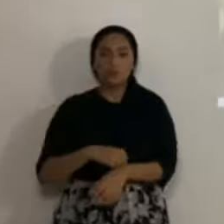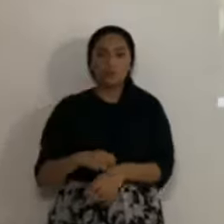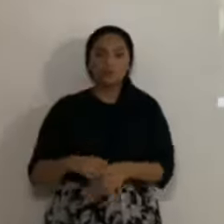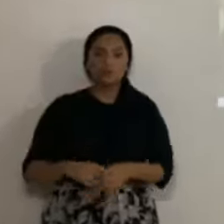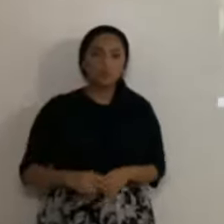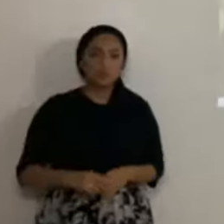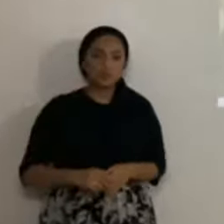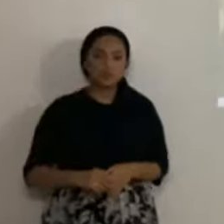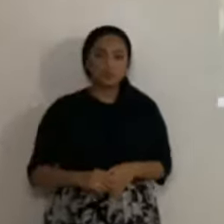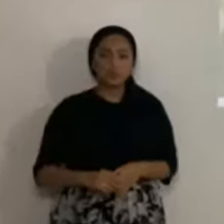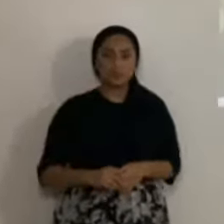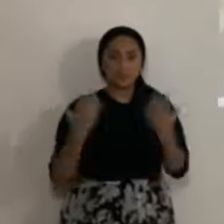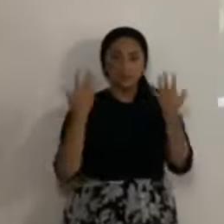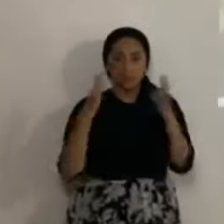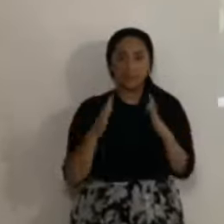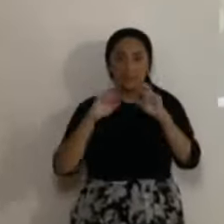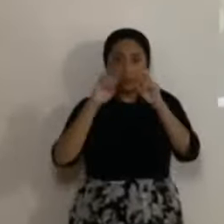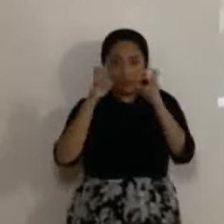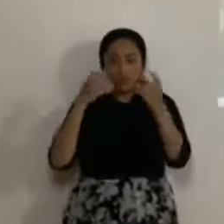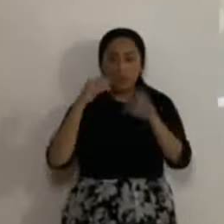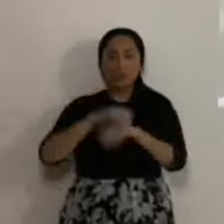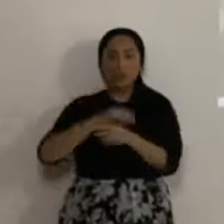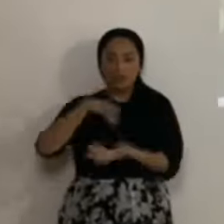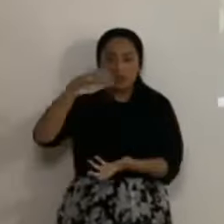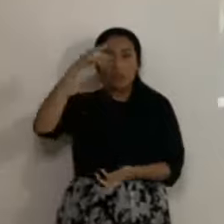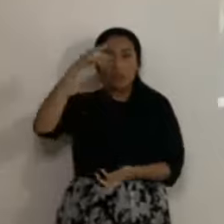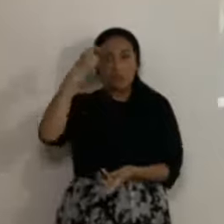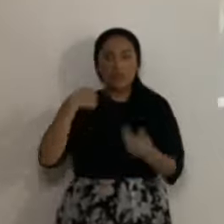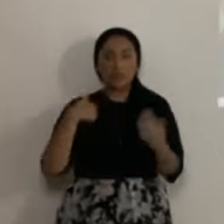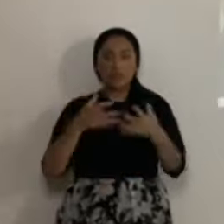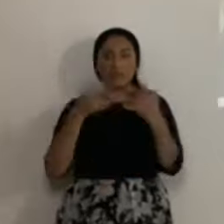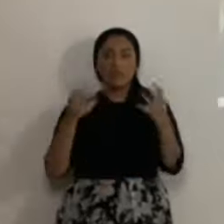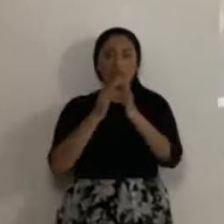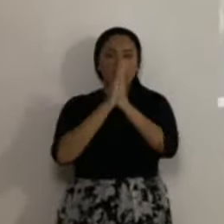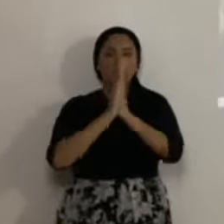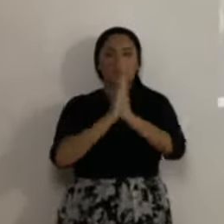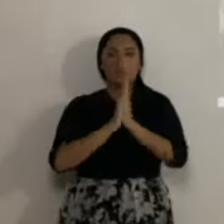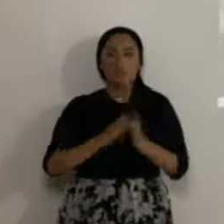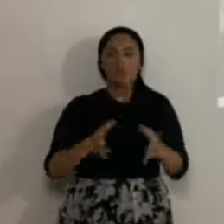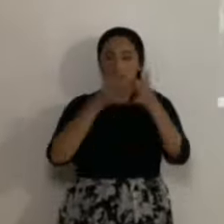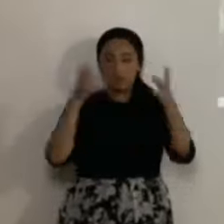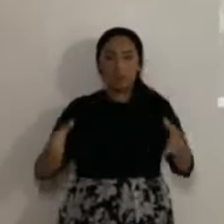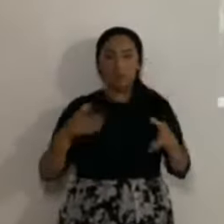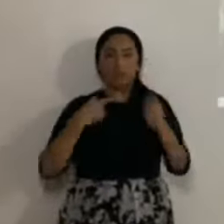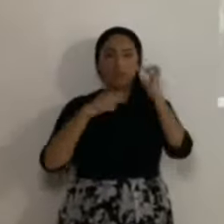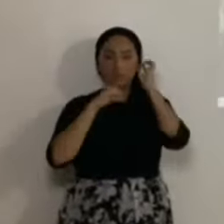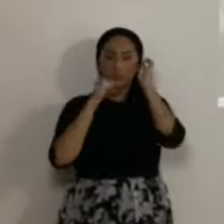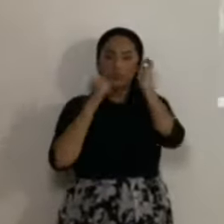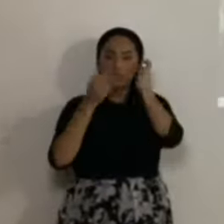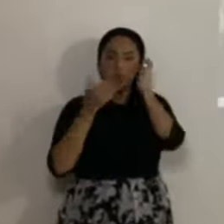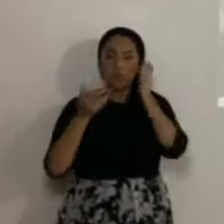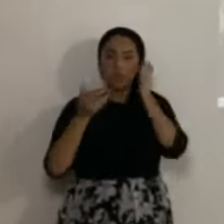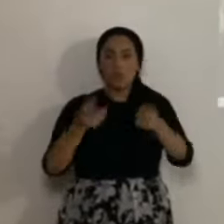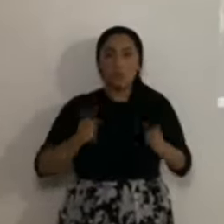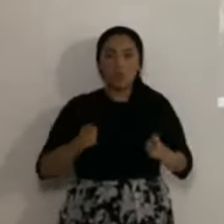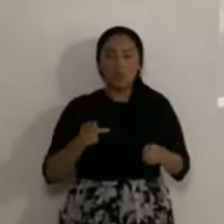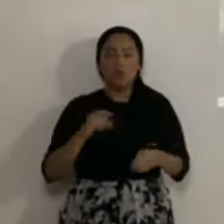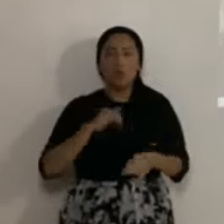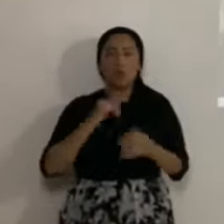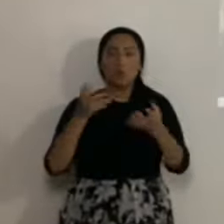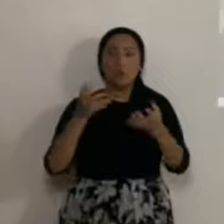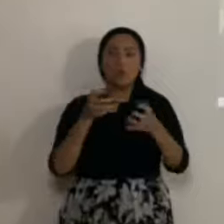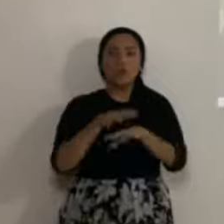después de la administración, porque hay muchas peticiones de oración y no quiero hacerlo a la carrera, quiero